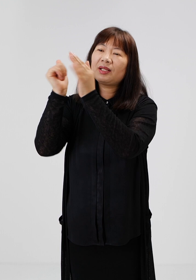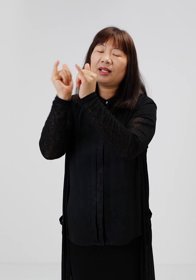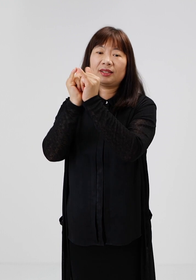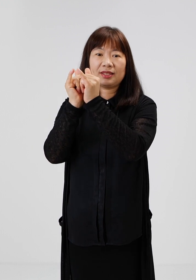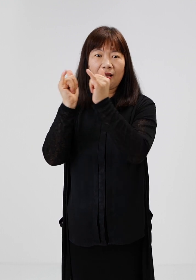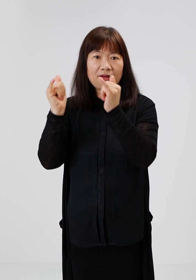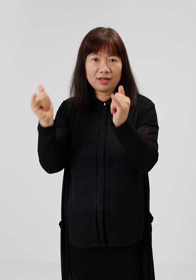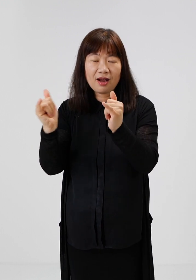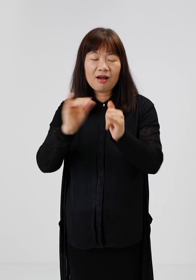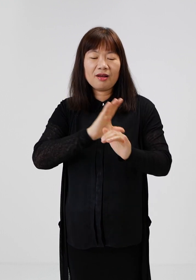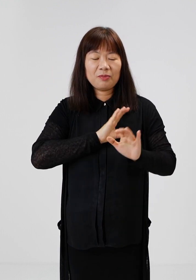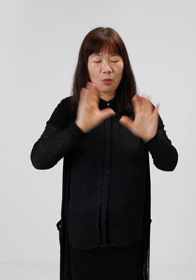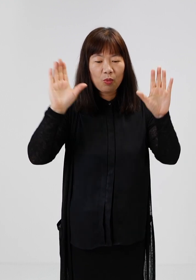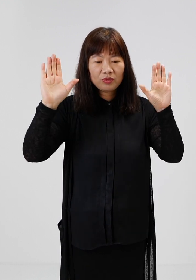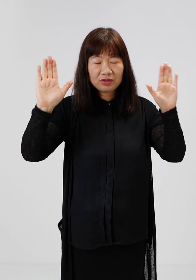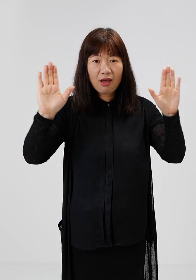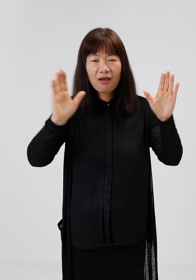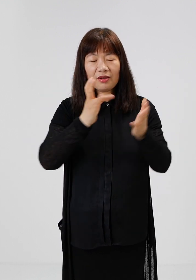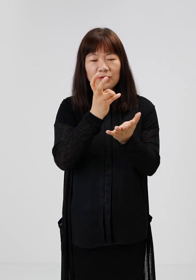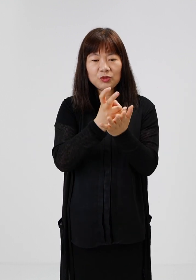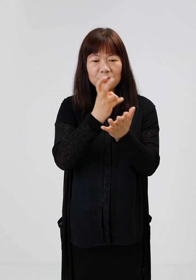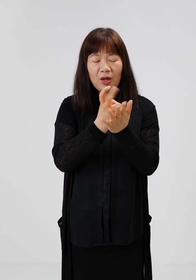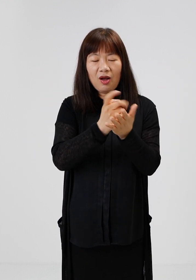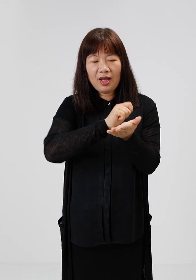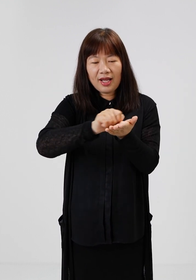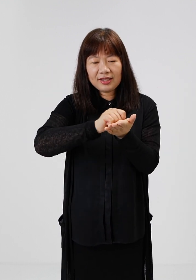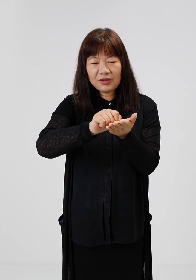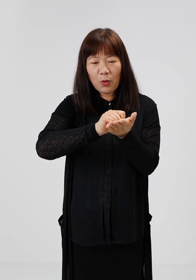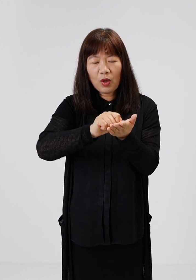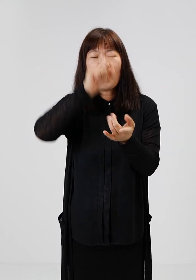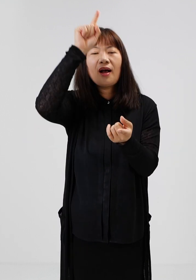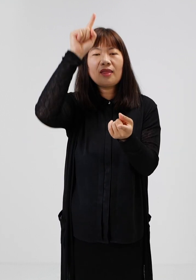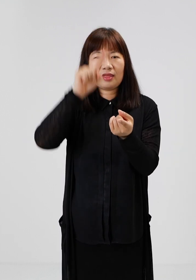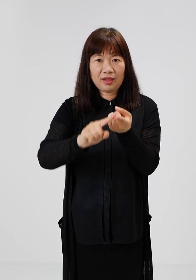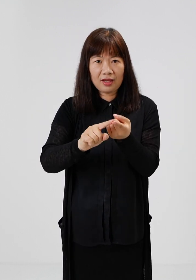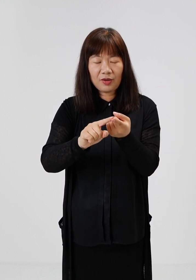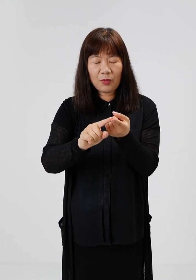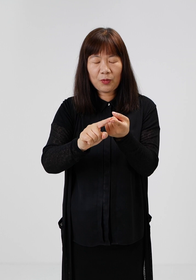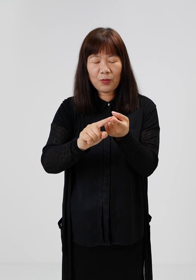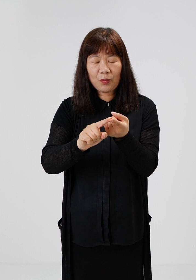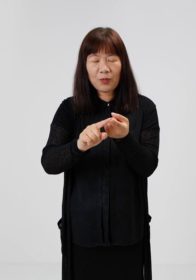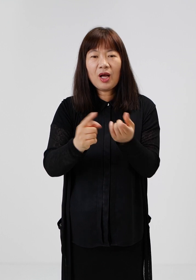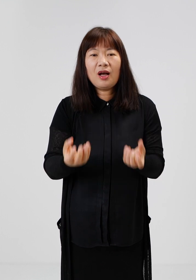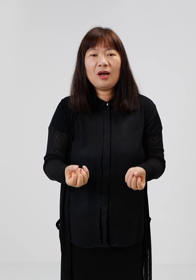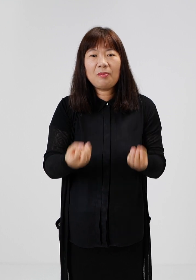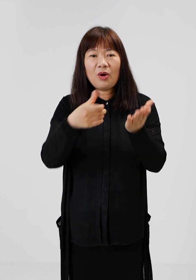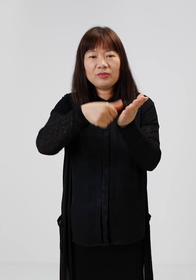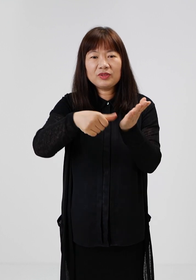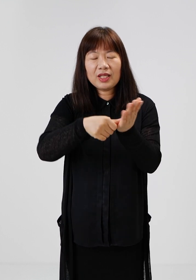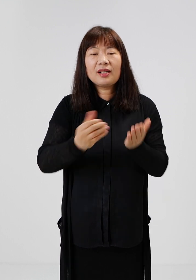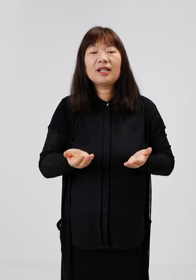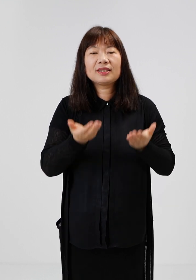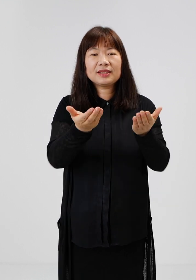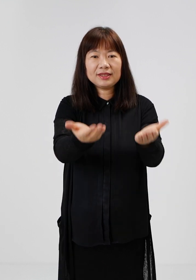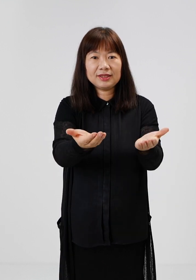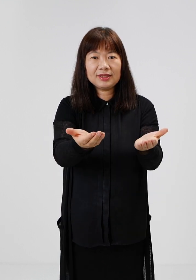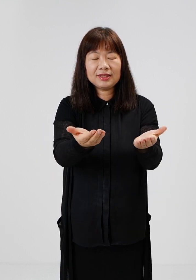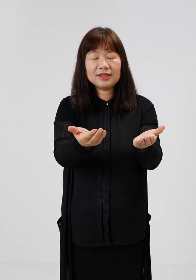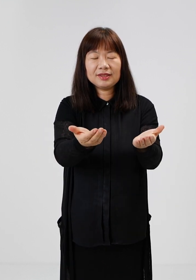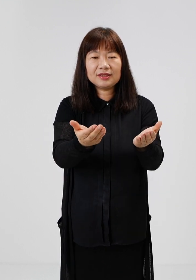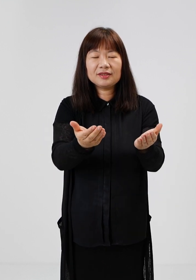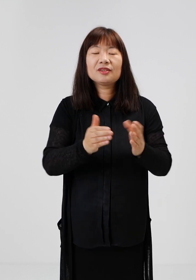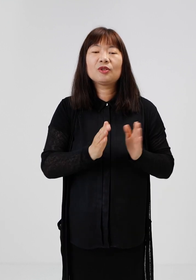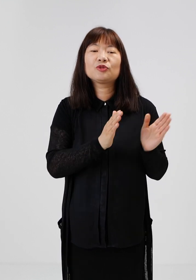사람 모세의 율법에 기록한 대로 번제를 그 위에 드리려 할세. 앞을